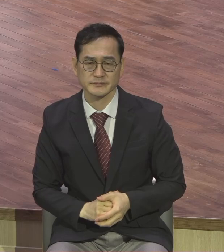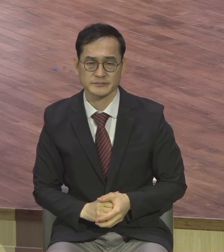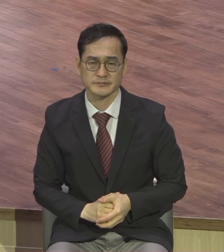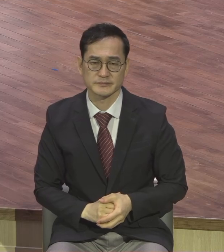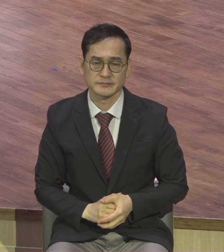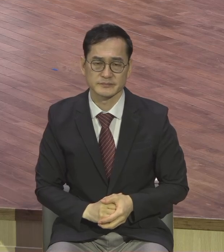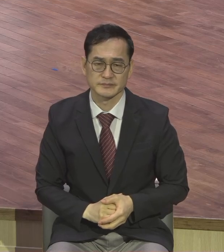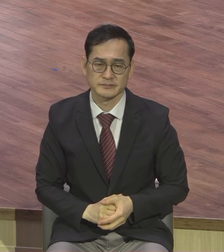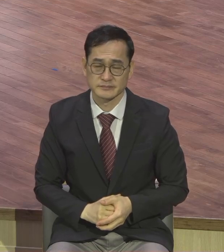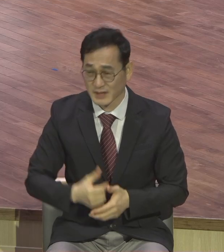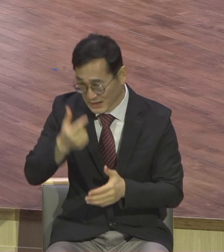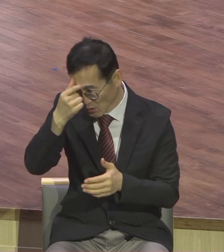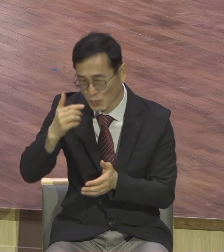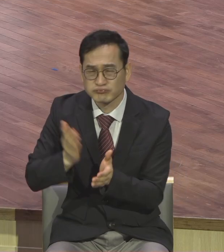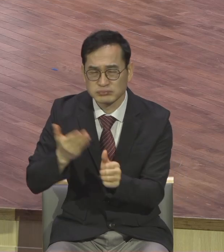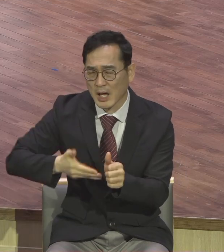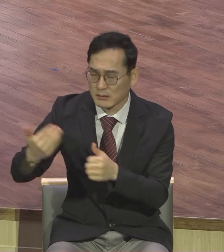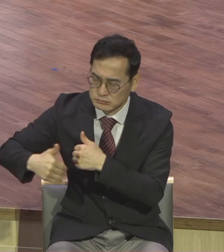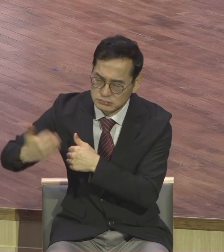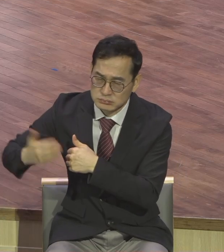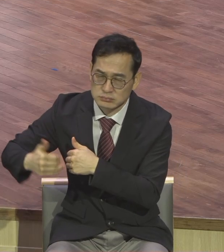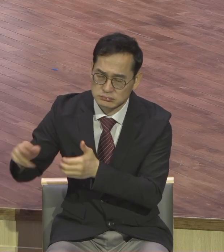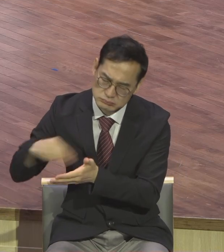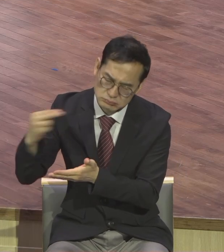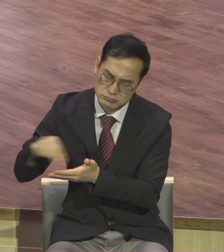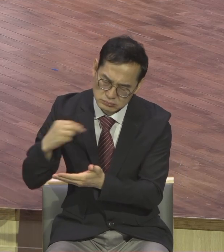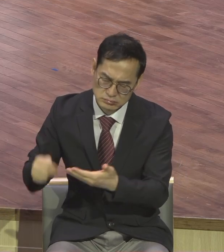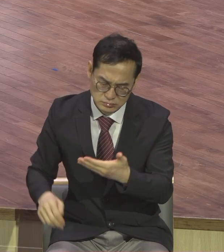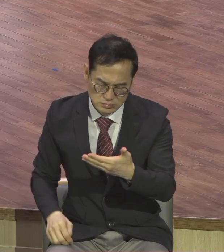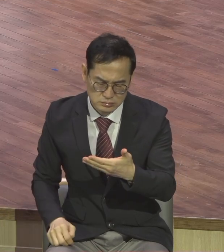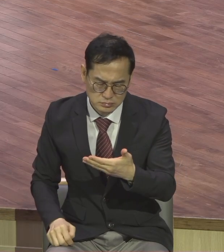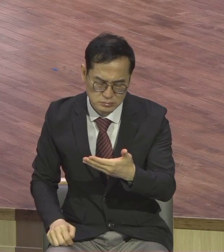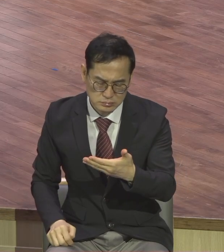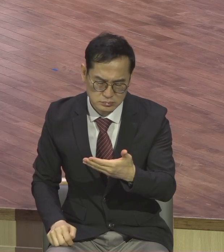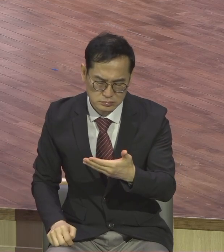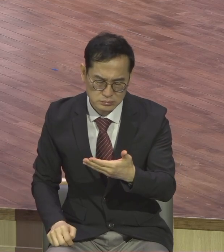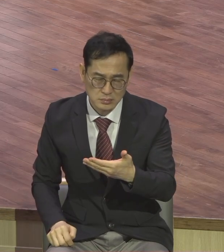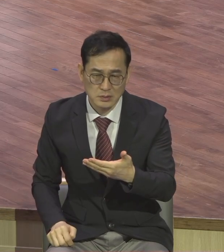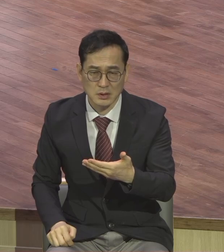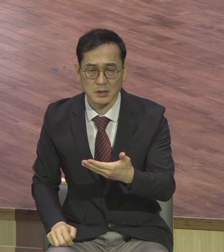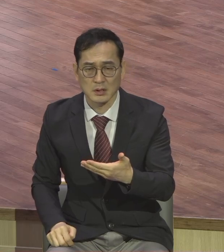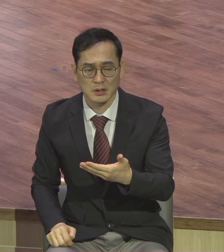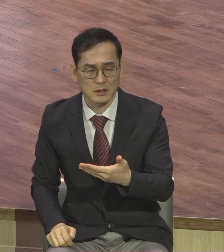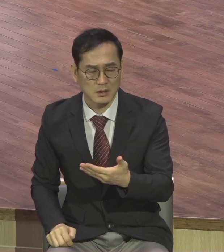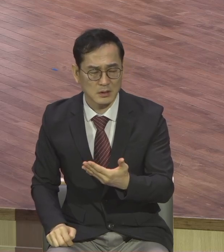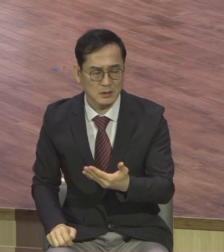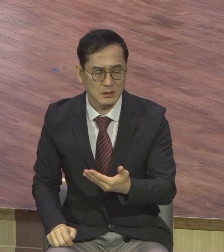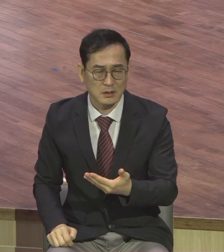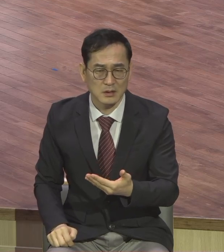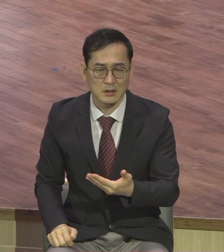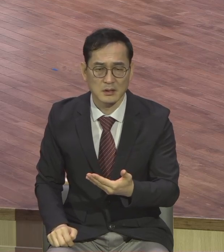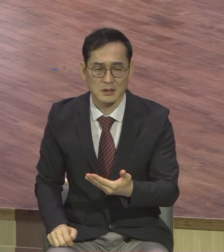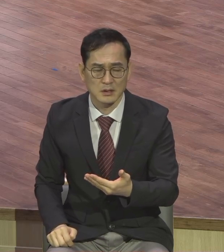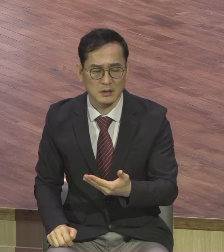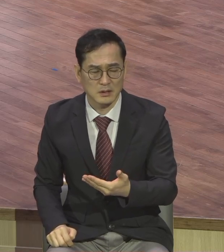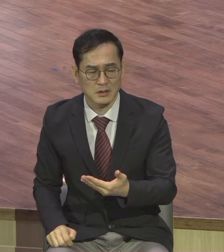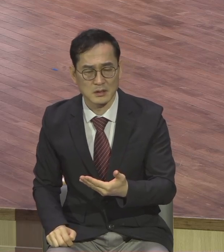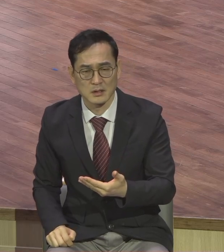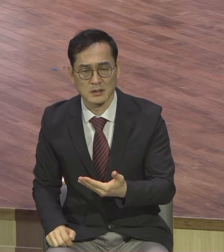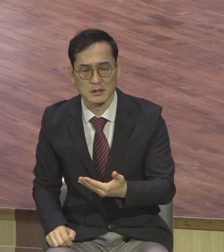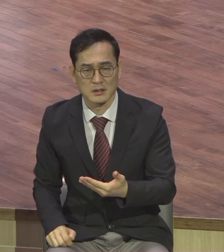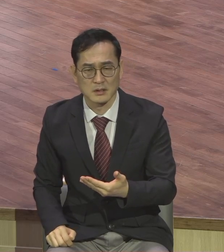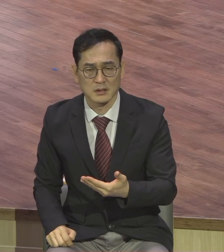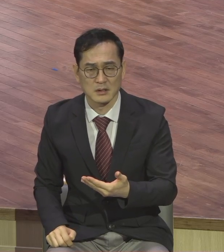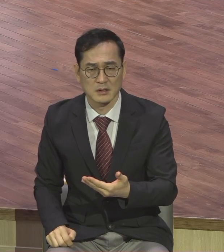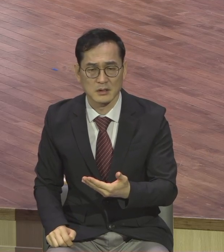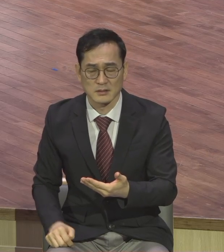기도 요청이 왔는데 제가 기도 요청이 오면요 하나님 앞에서 어떻게 목사가 한 대가 안 하겠습니까? 개인이 오든 누가 오든